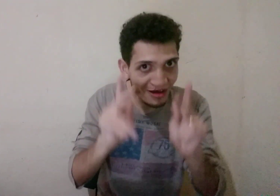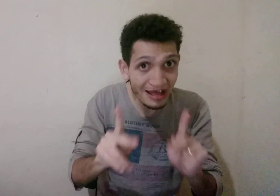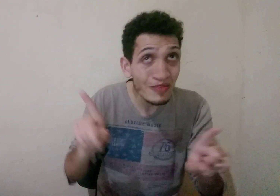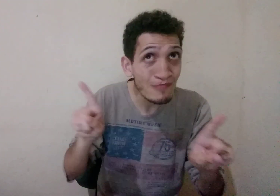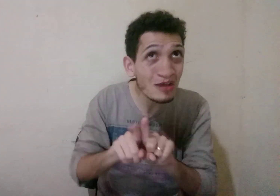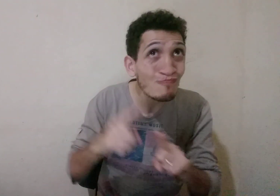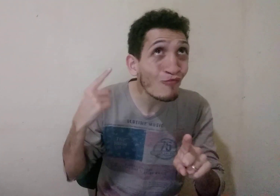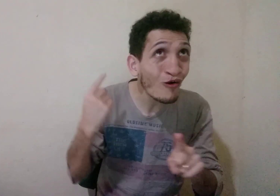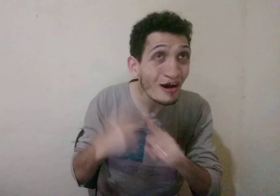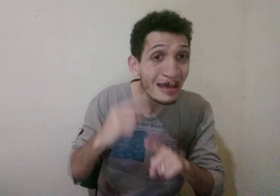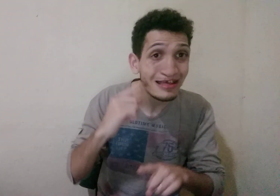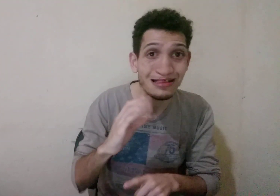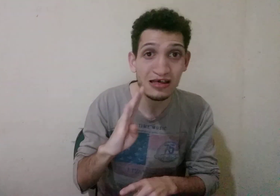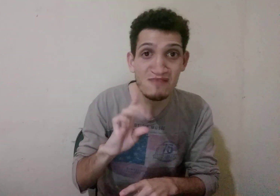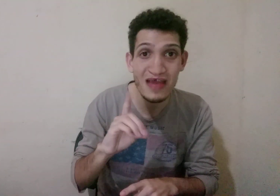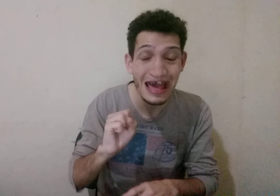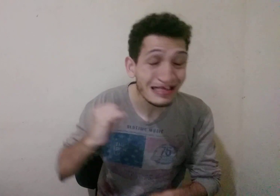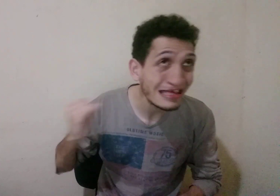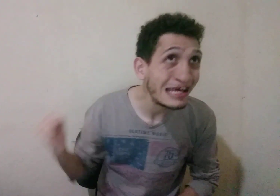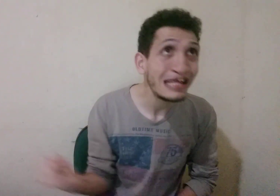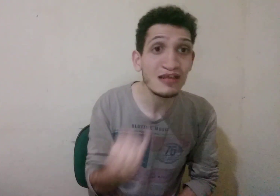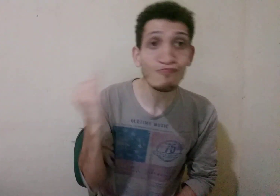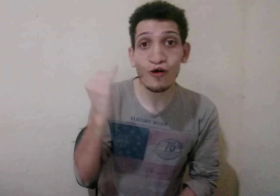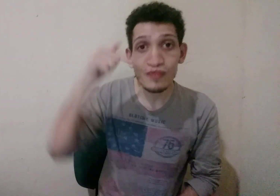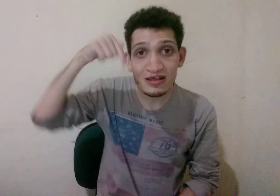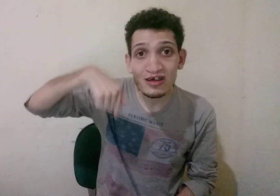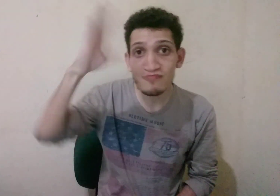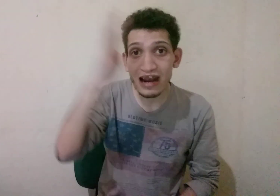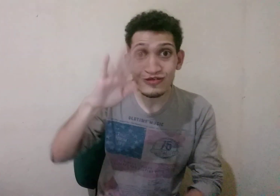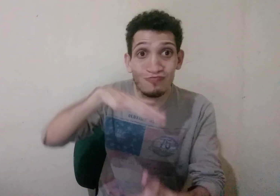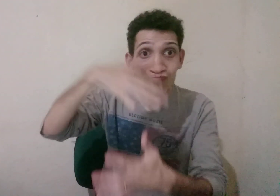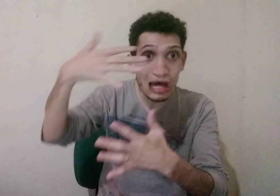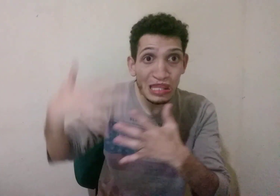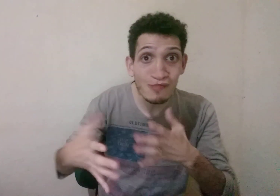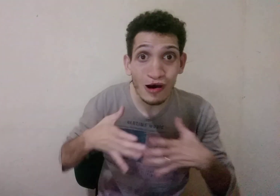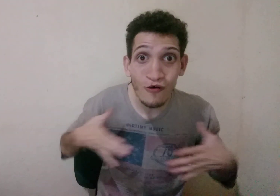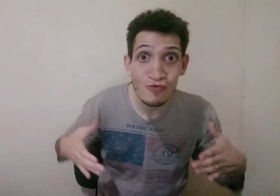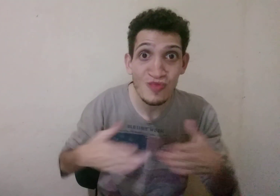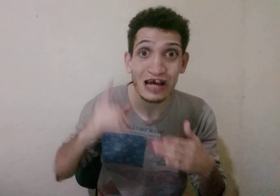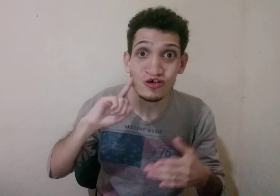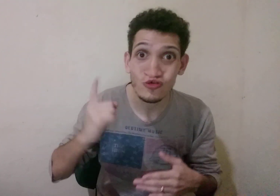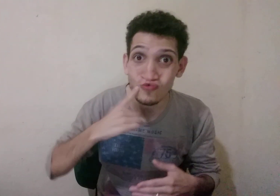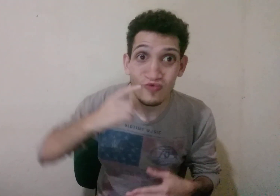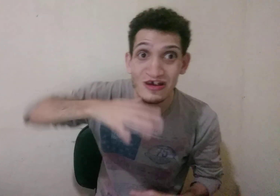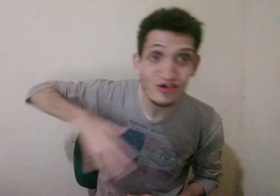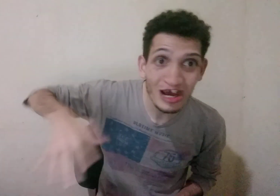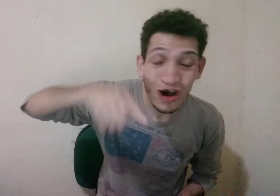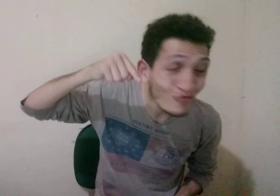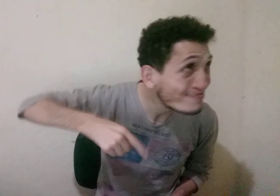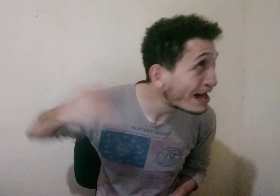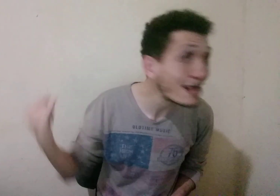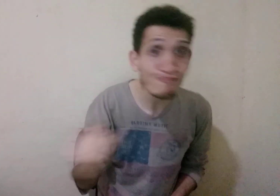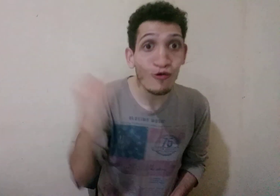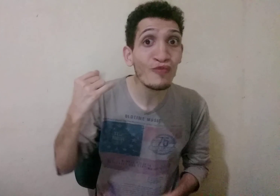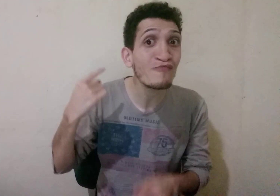porque também, por que CBDS é importante aqui no Brasil para a comunidade surda em geral? É importante